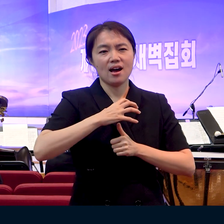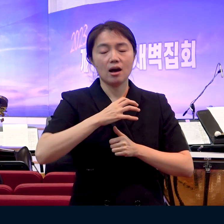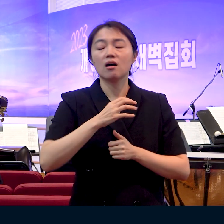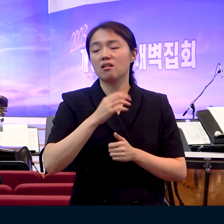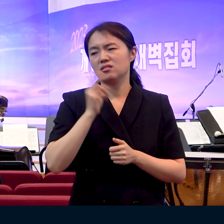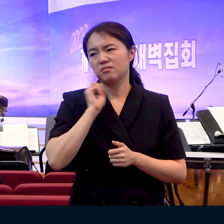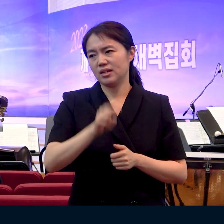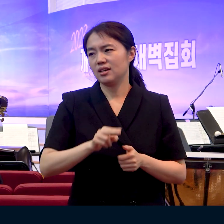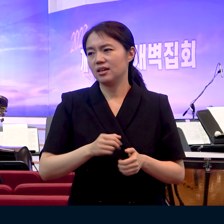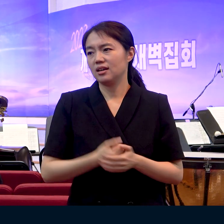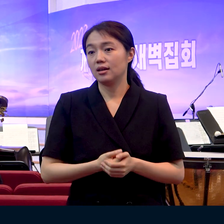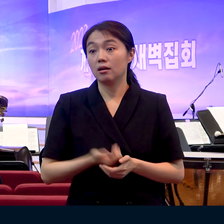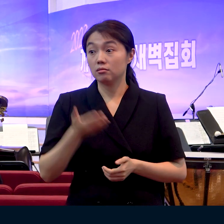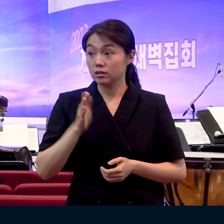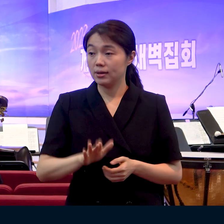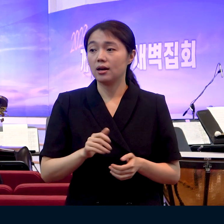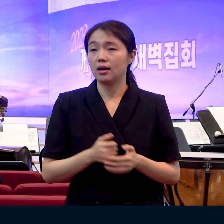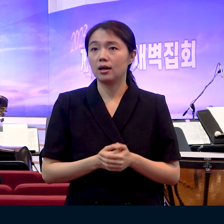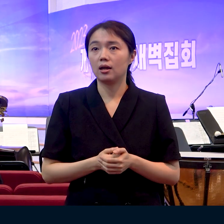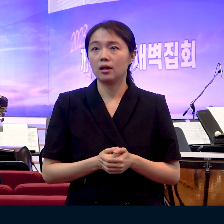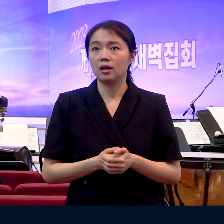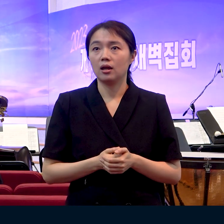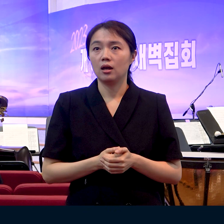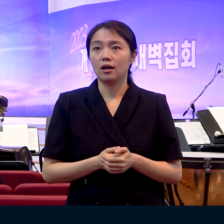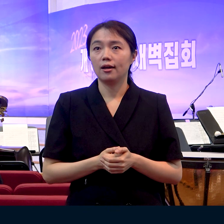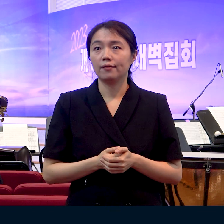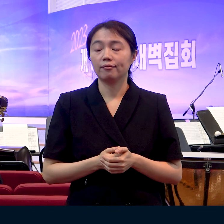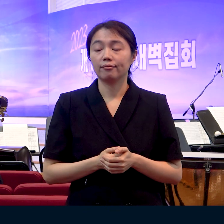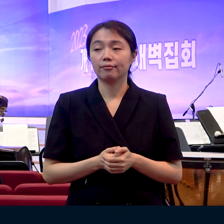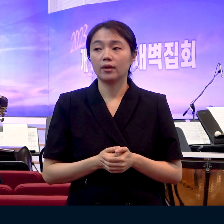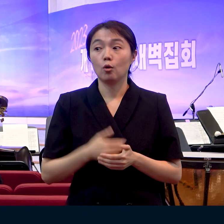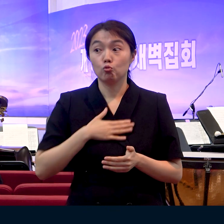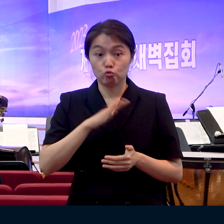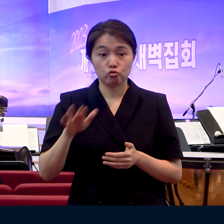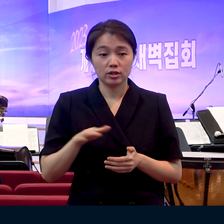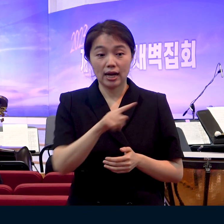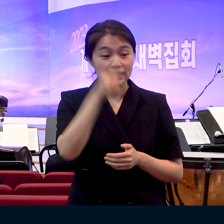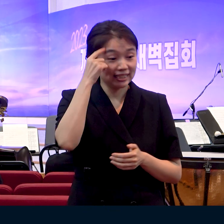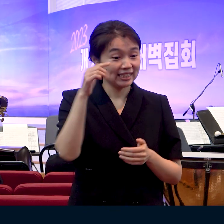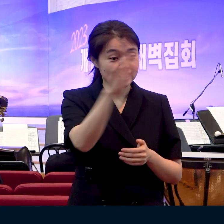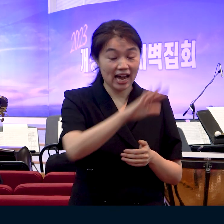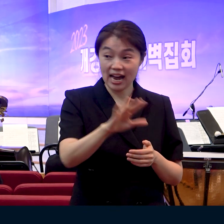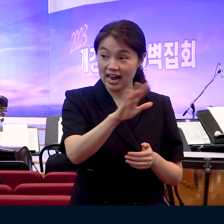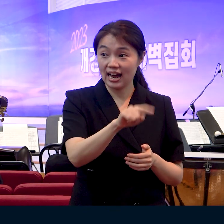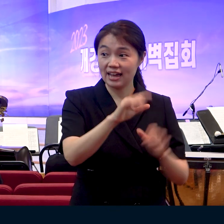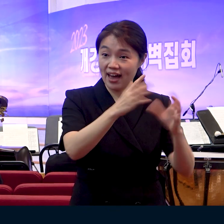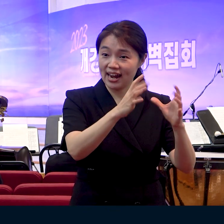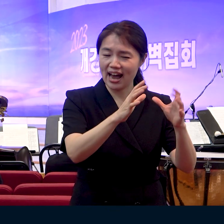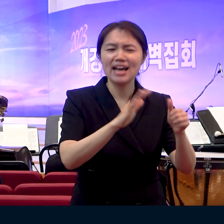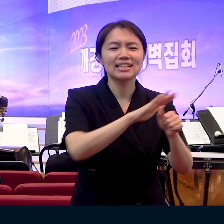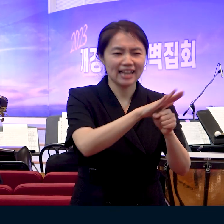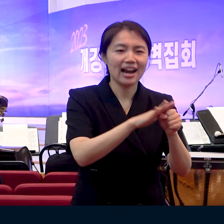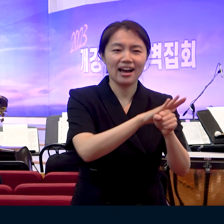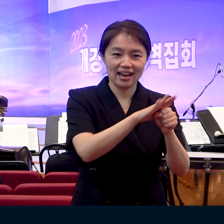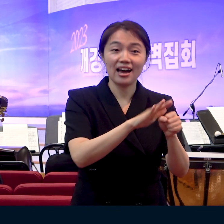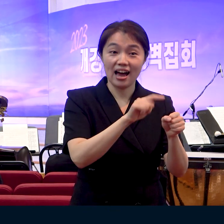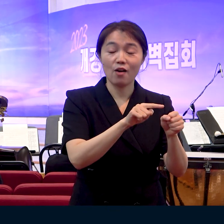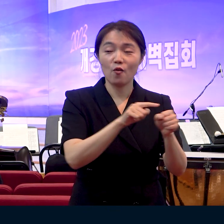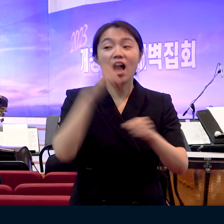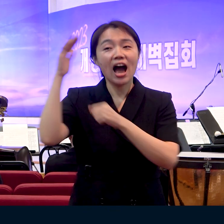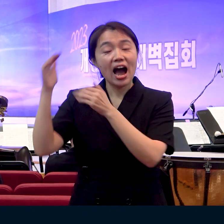곳입니다. 하지만 우리가 그 영혼을 사랑하고 그 민족을 사랑하는 우리